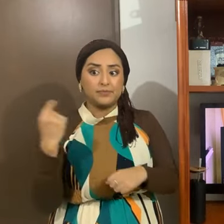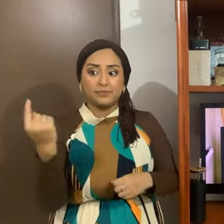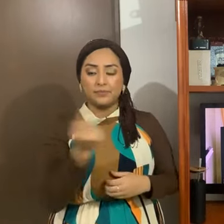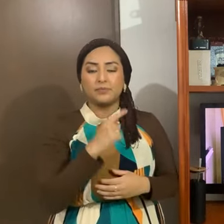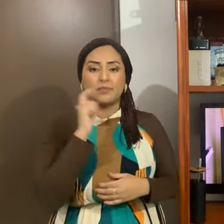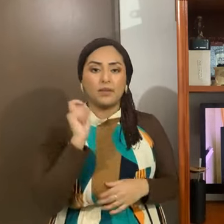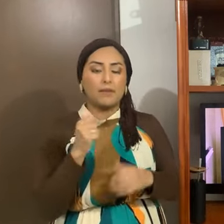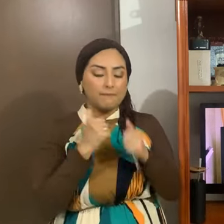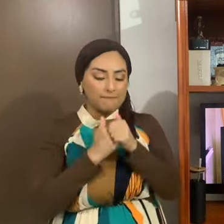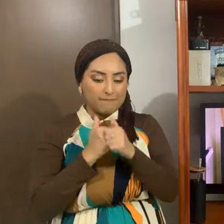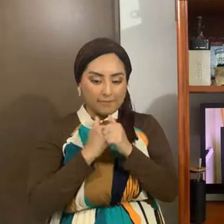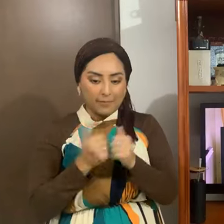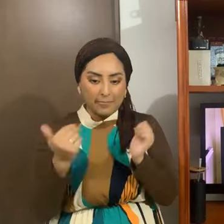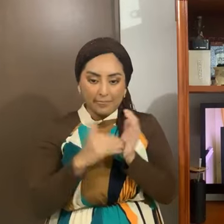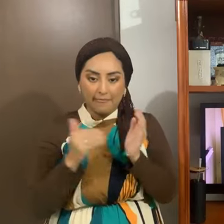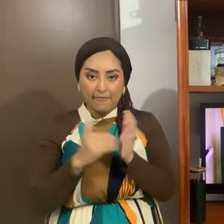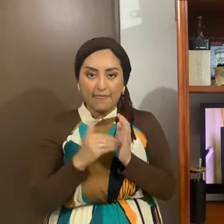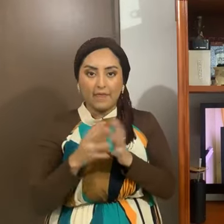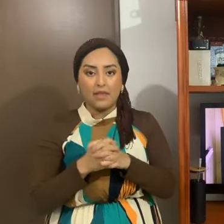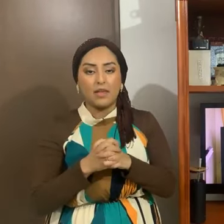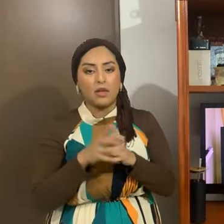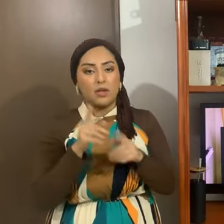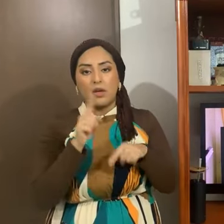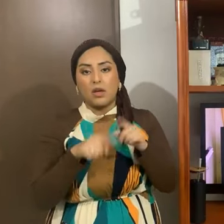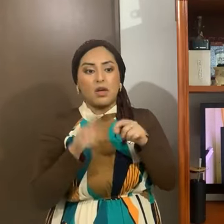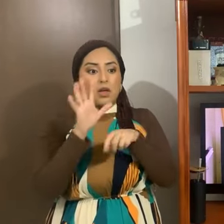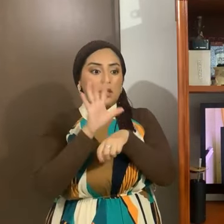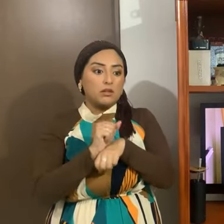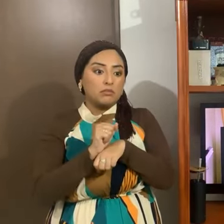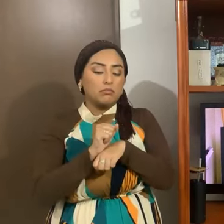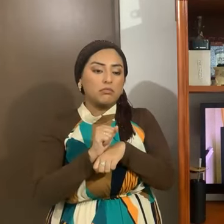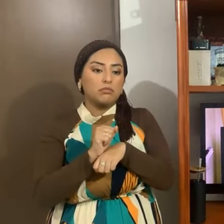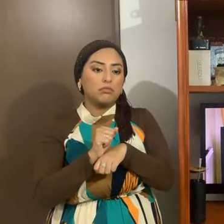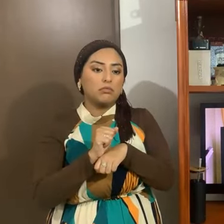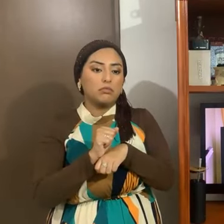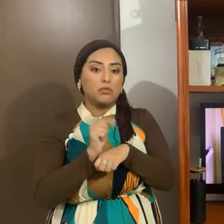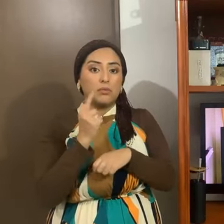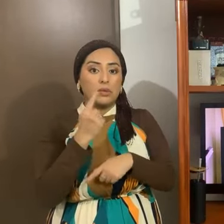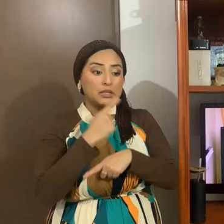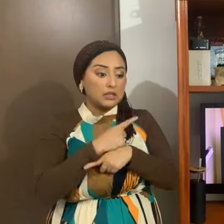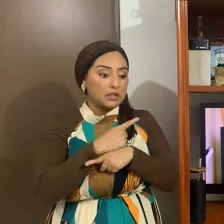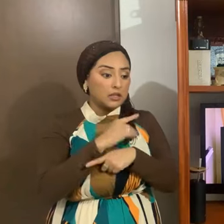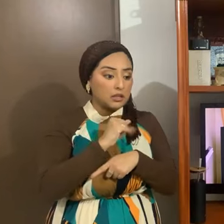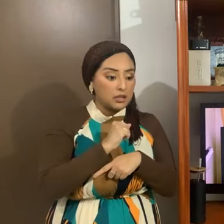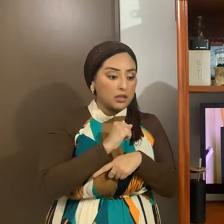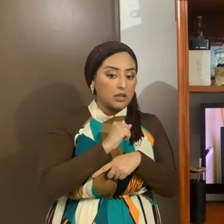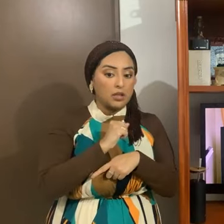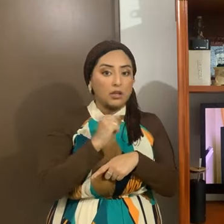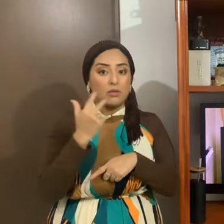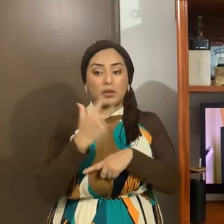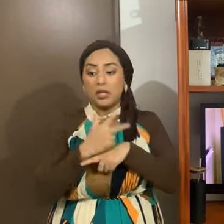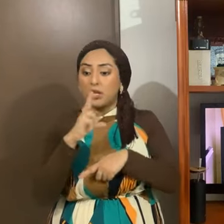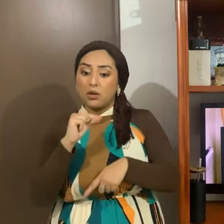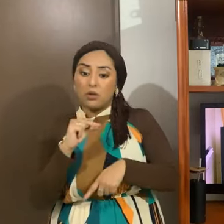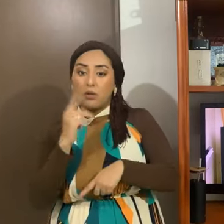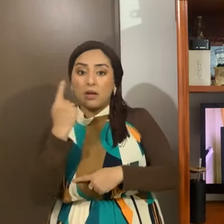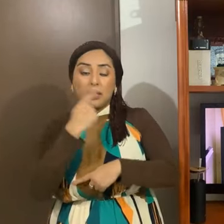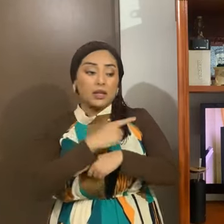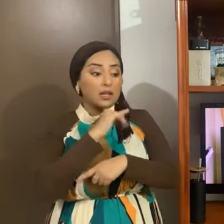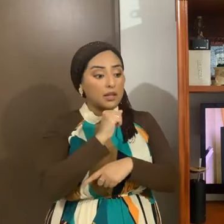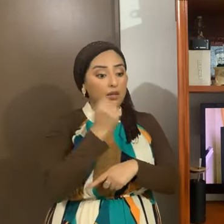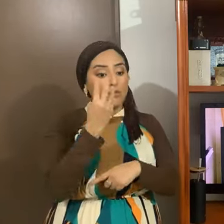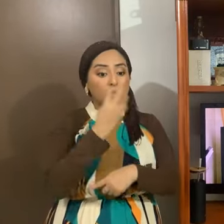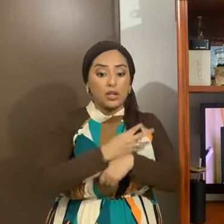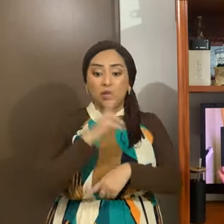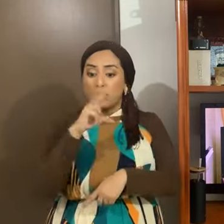debemos ser perseverantes. No puedes hacer un hábito haciéndolo un día sí y 3 no, un día sí y